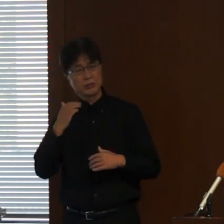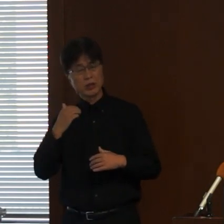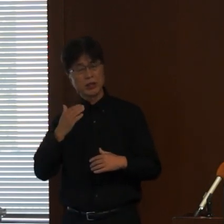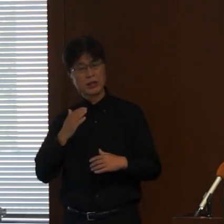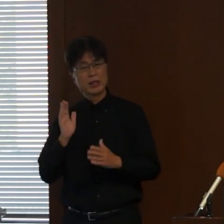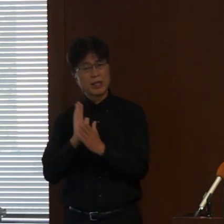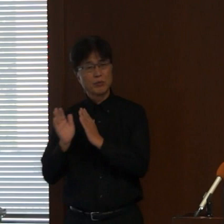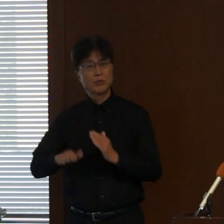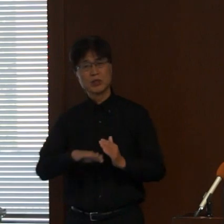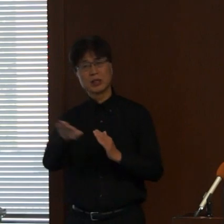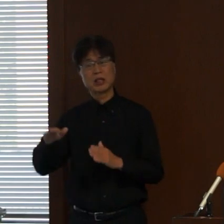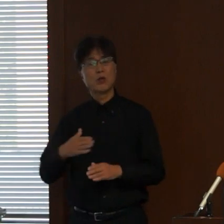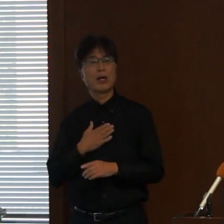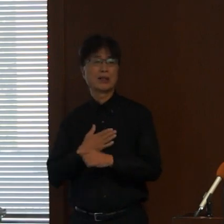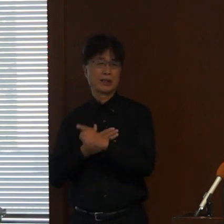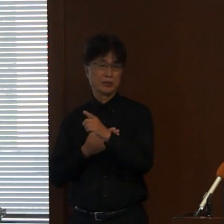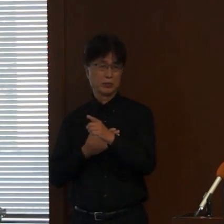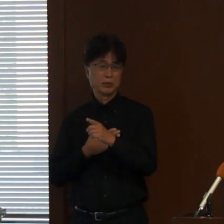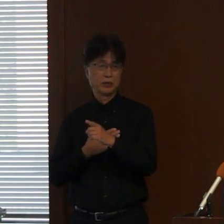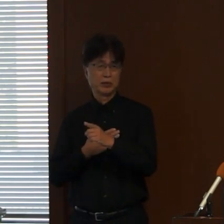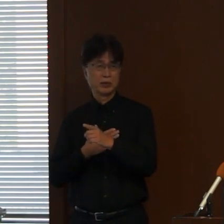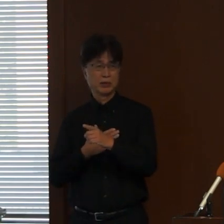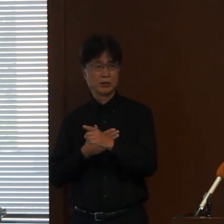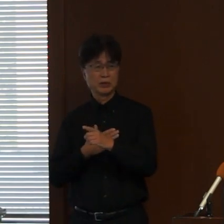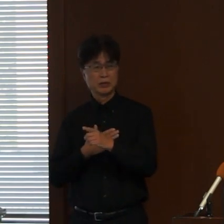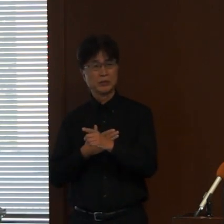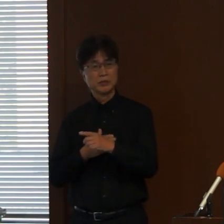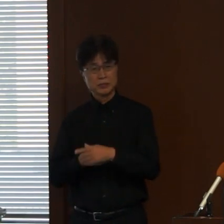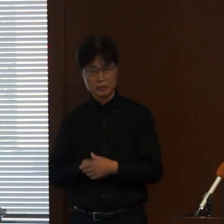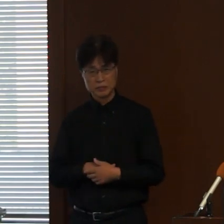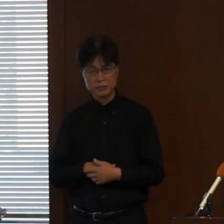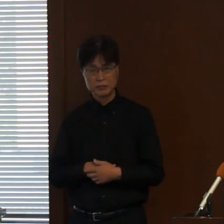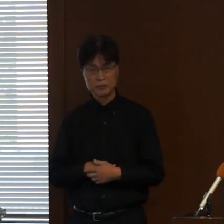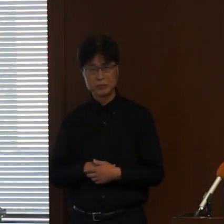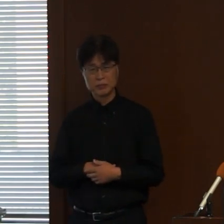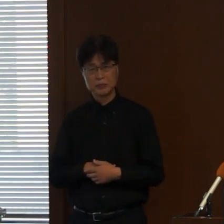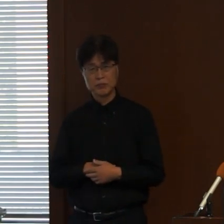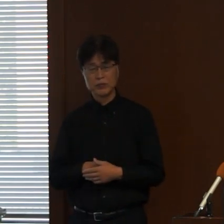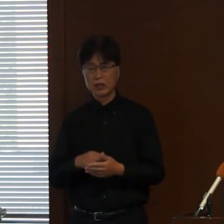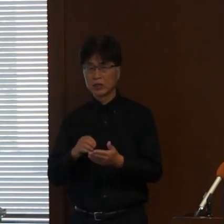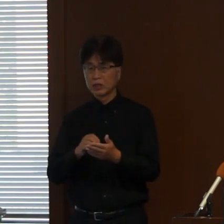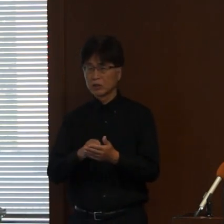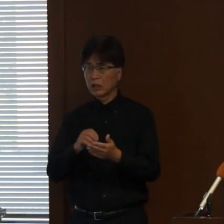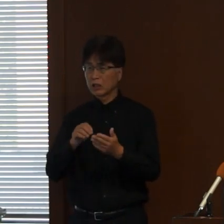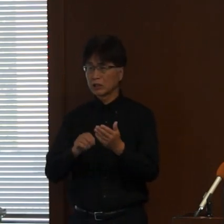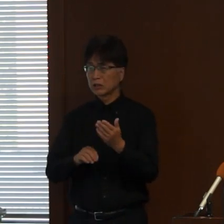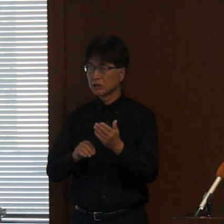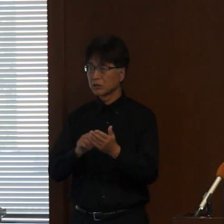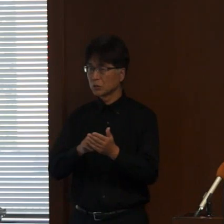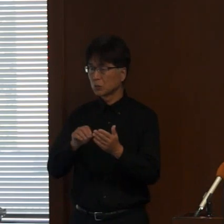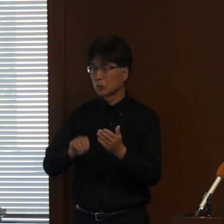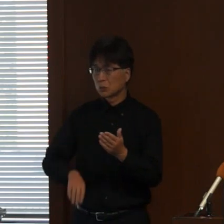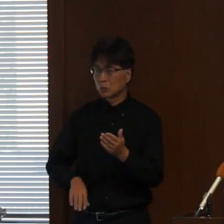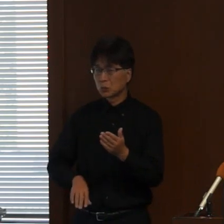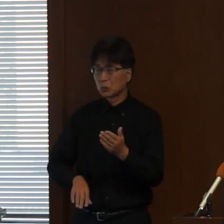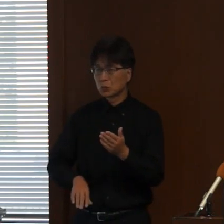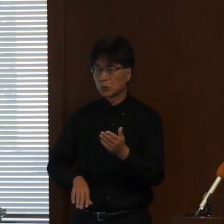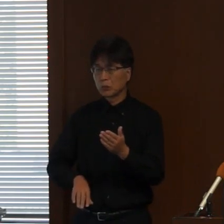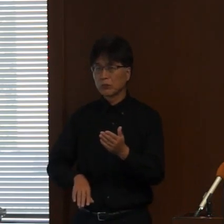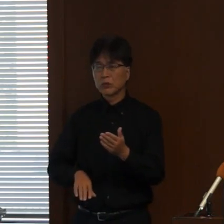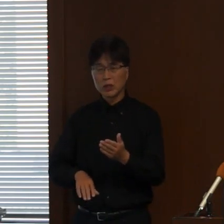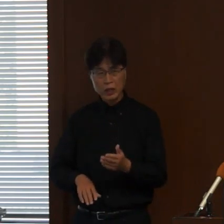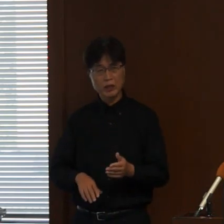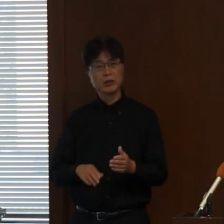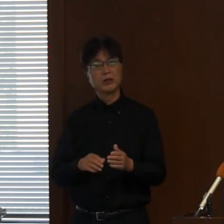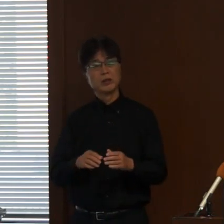ただいているんだろうと思います。逆に言えばよくわからない外力で、なんか解除の根拠がなくなったからやめるとかいうことの理解はむ